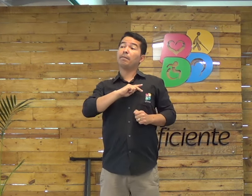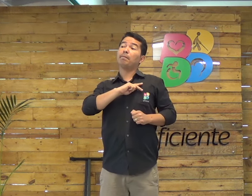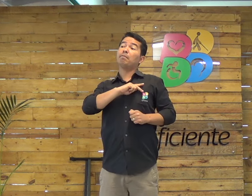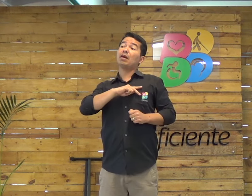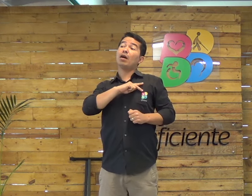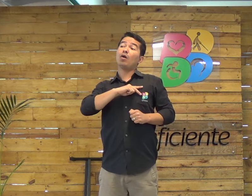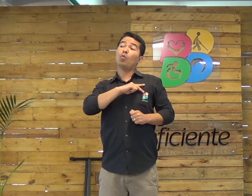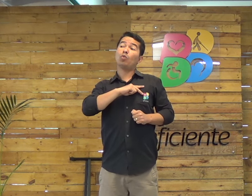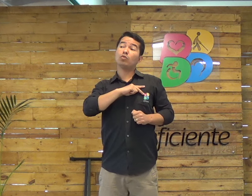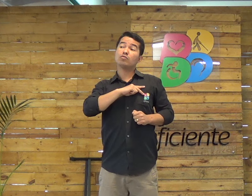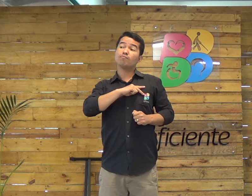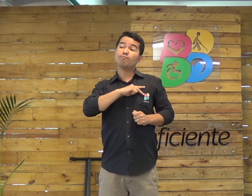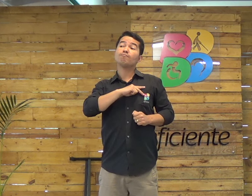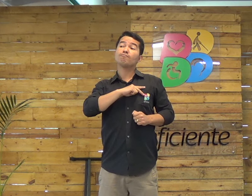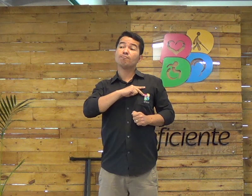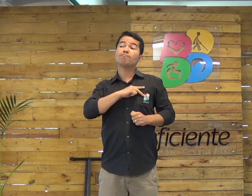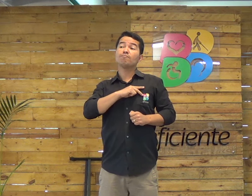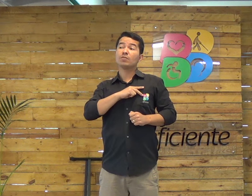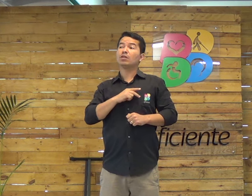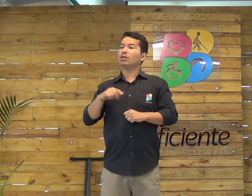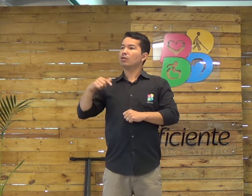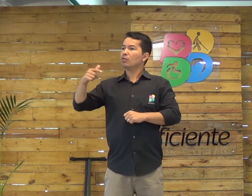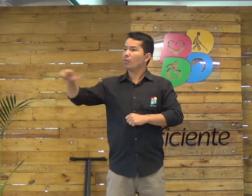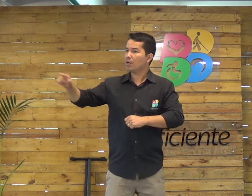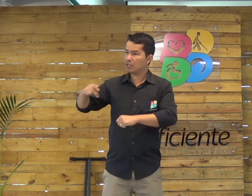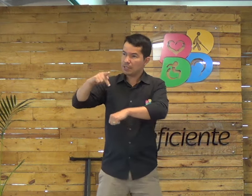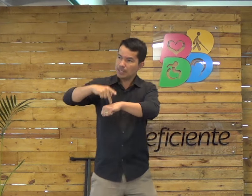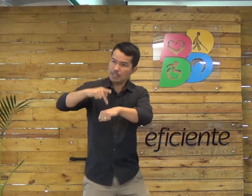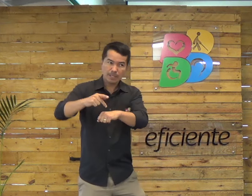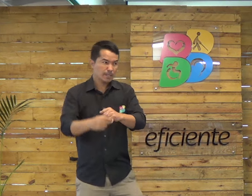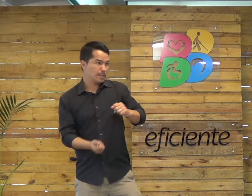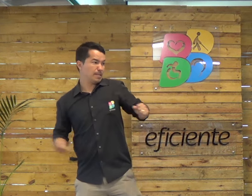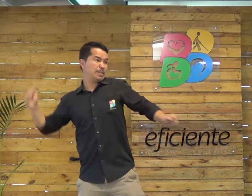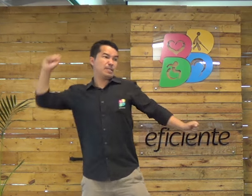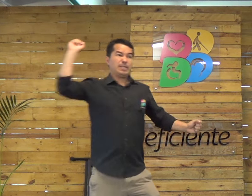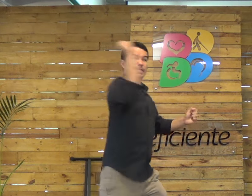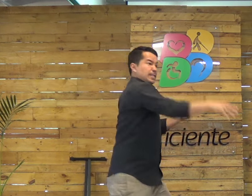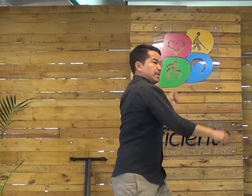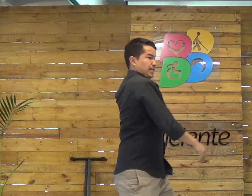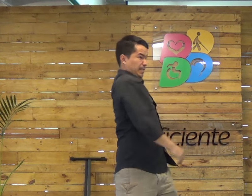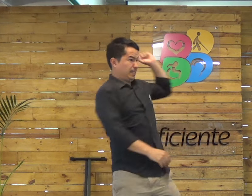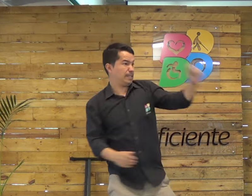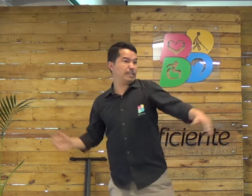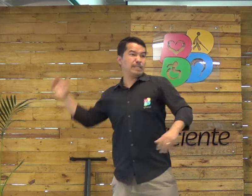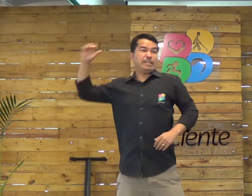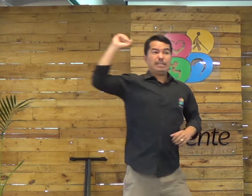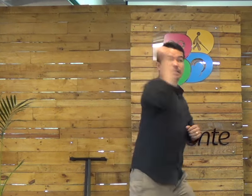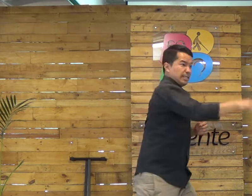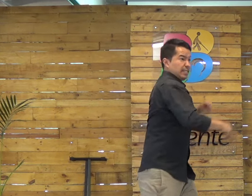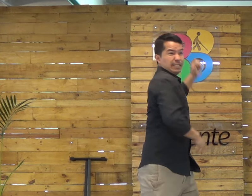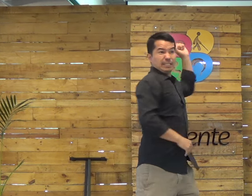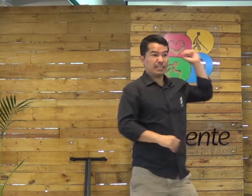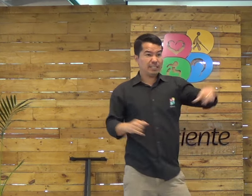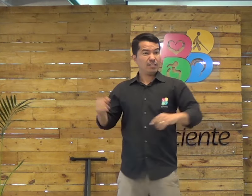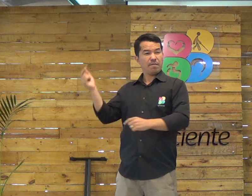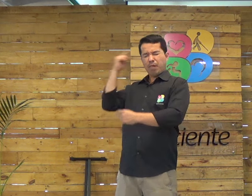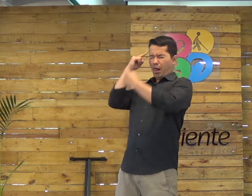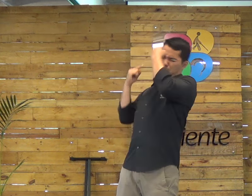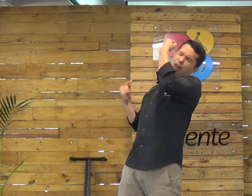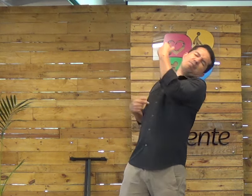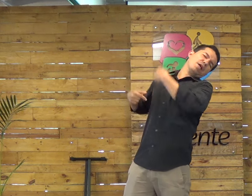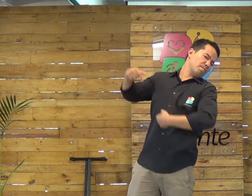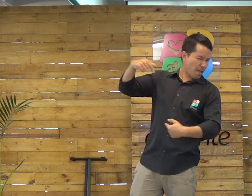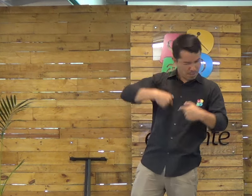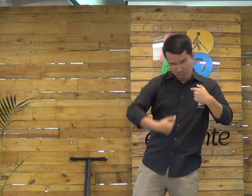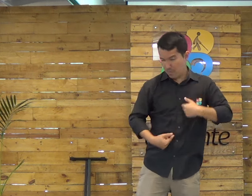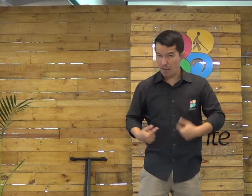Estevão foi despido, mas despido por quê? Por Paulo. E aí o povo começou a tacar pedra, jogaram pedra